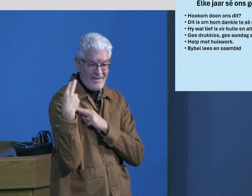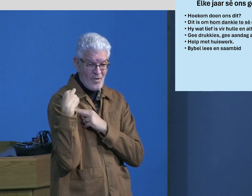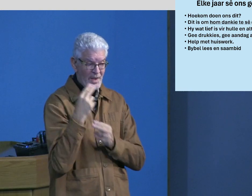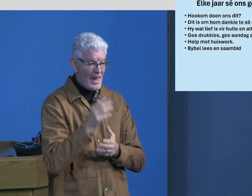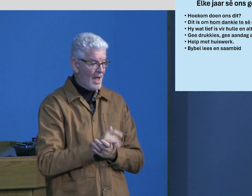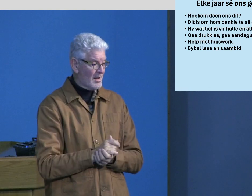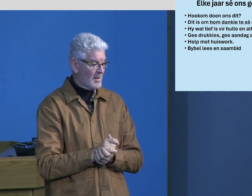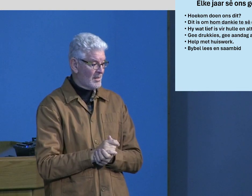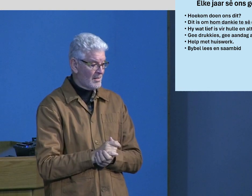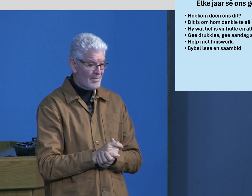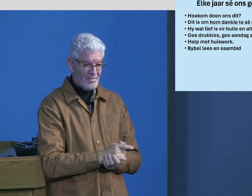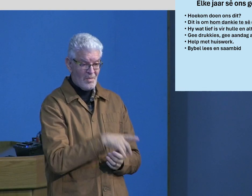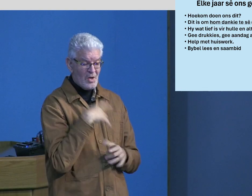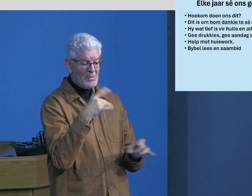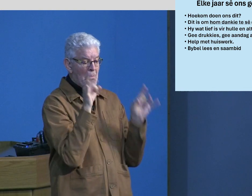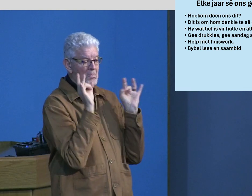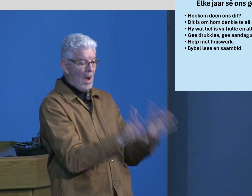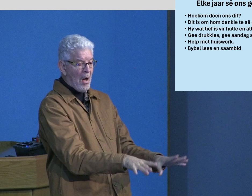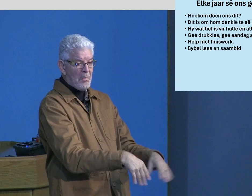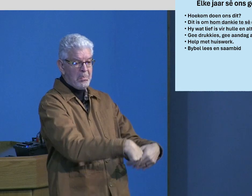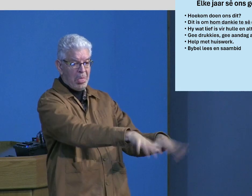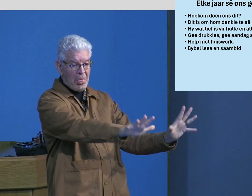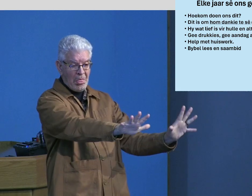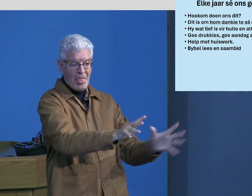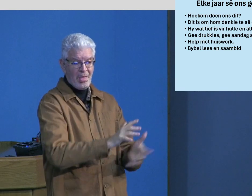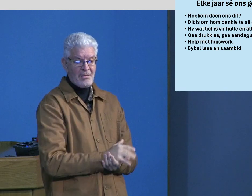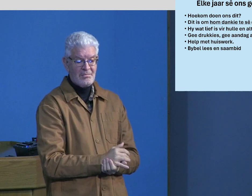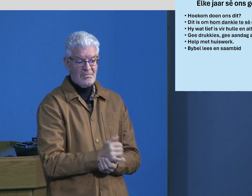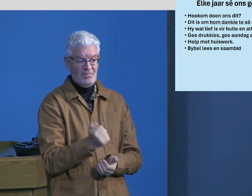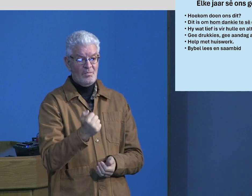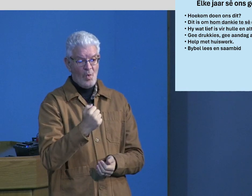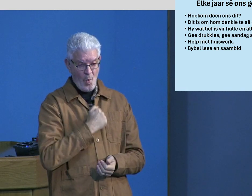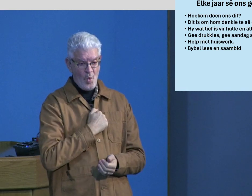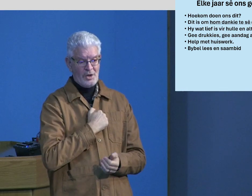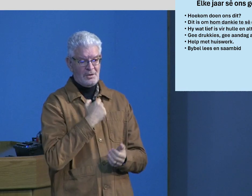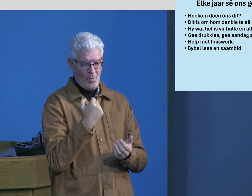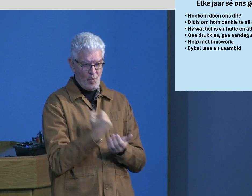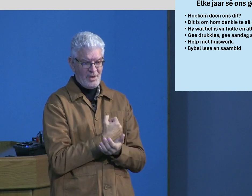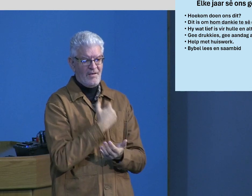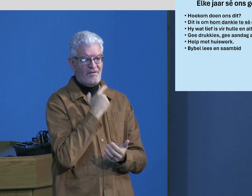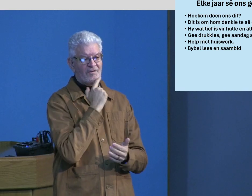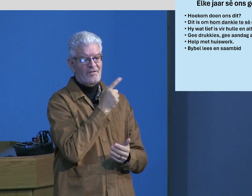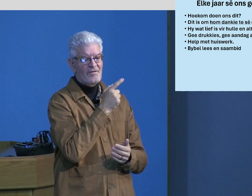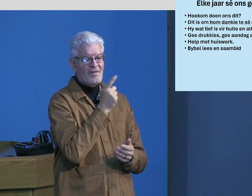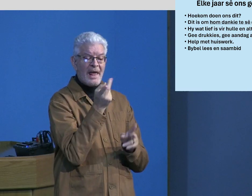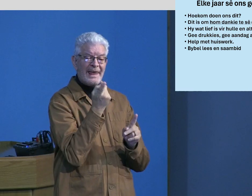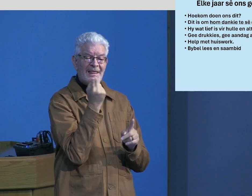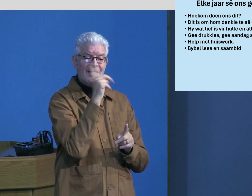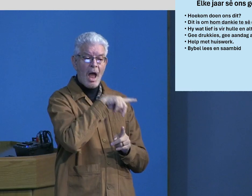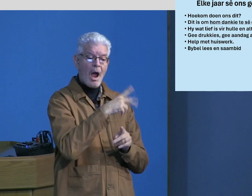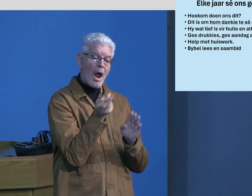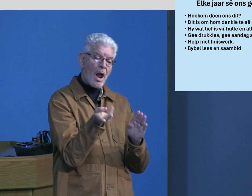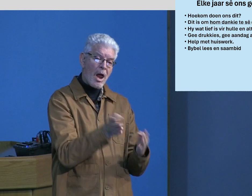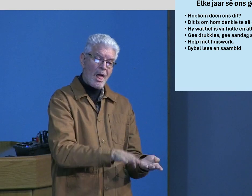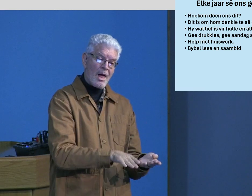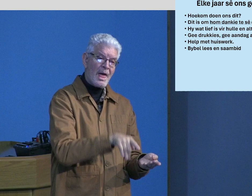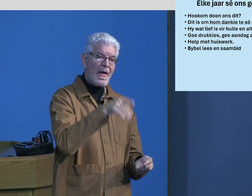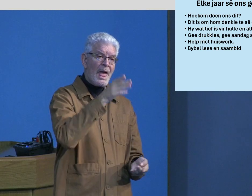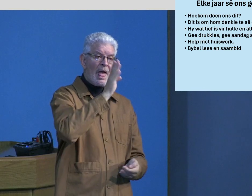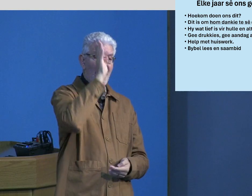Onthou net, dit is ons verantwoordelikheid. Ons kan nie net sê, daar laat jy gaan, dis jou eie probleem nie. So as ons